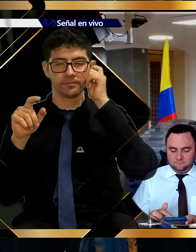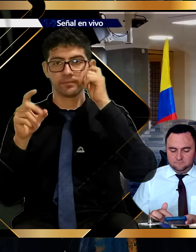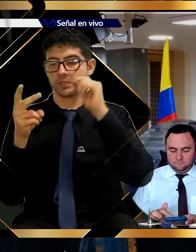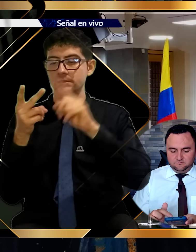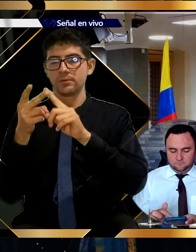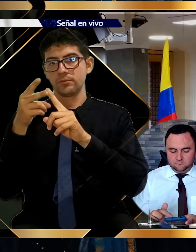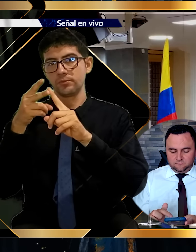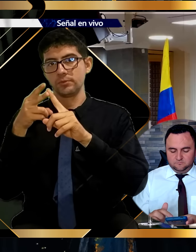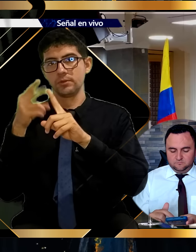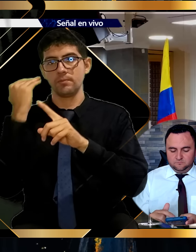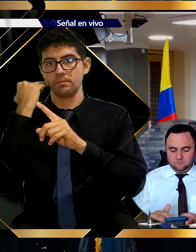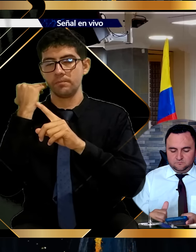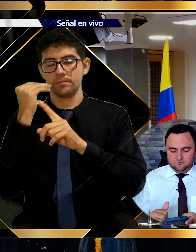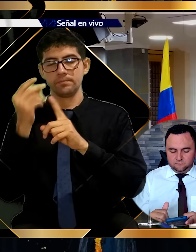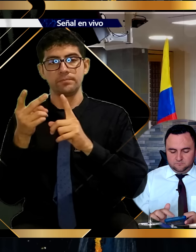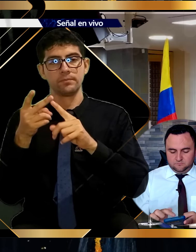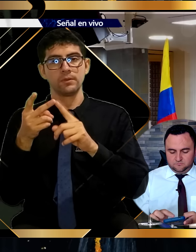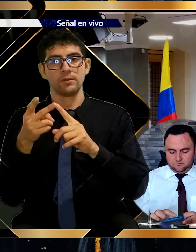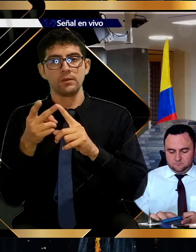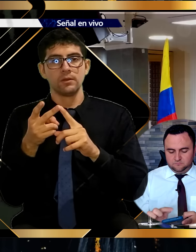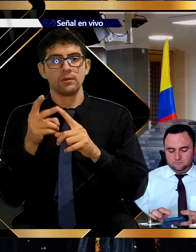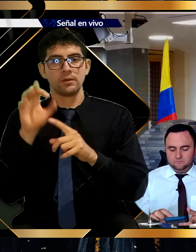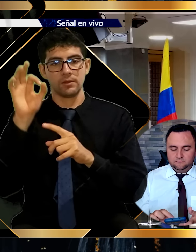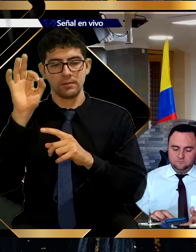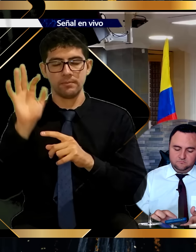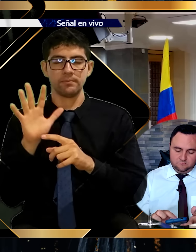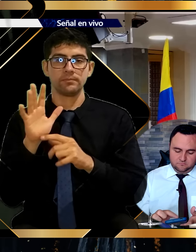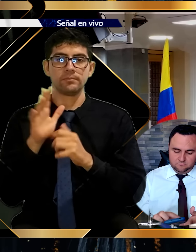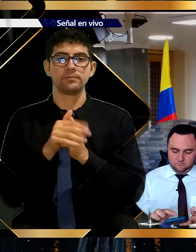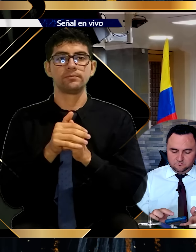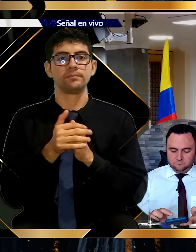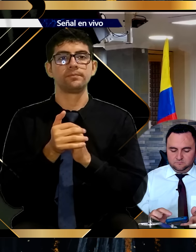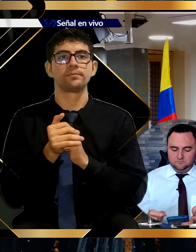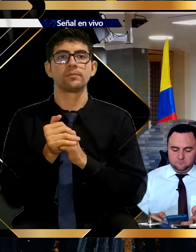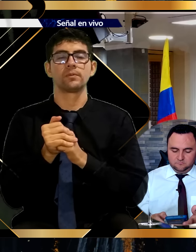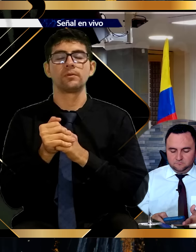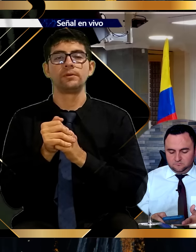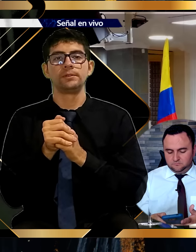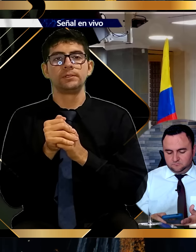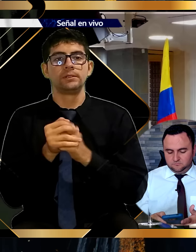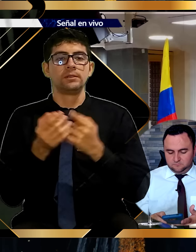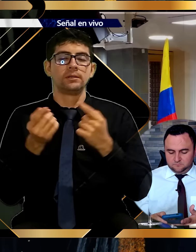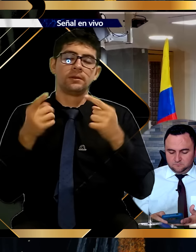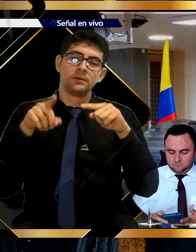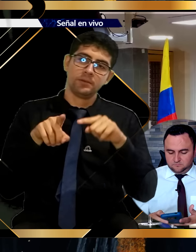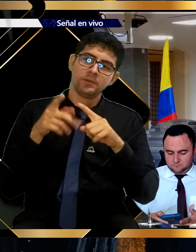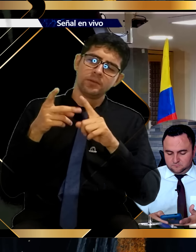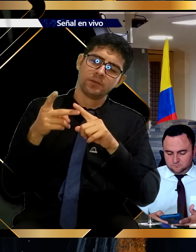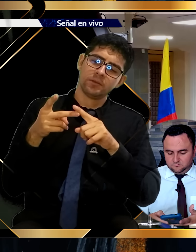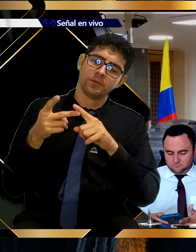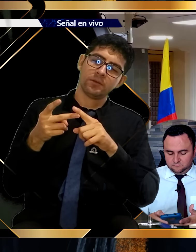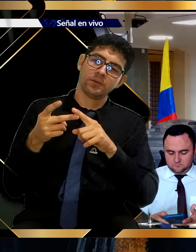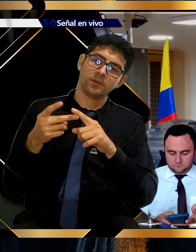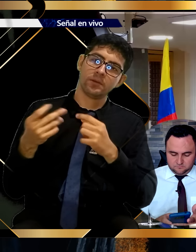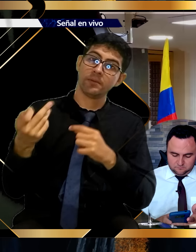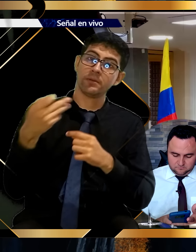misionero en el Ecuador, también fue mi maestra de escuela dominical y fue la que se ganó a la hermana